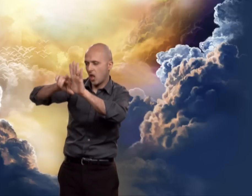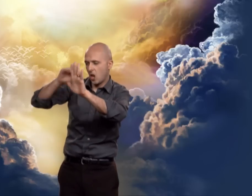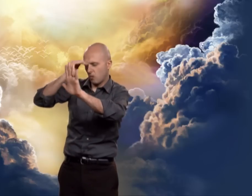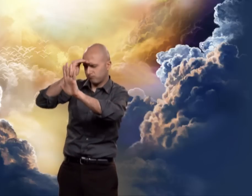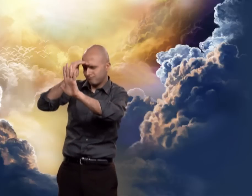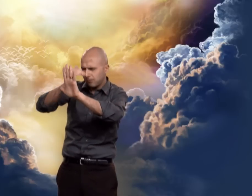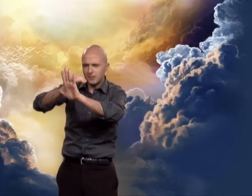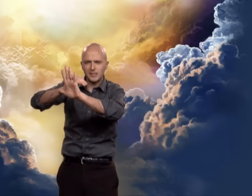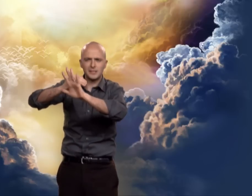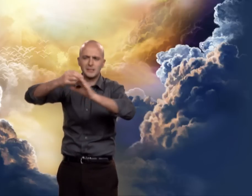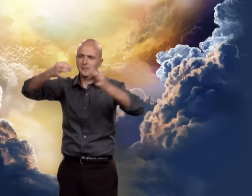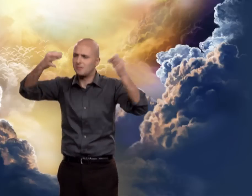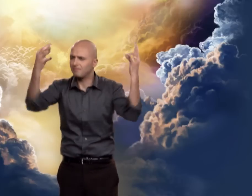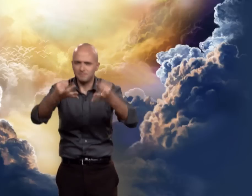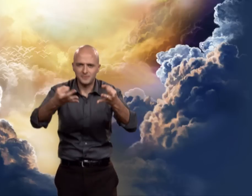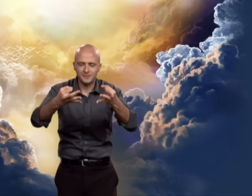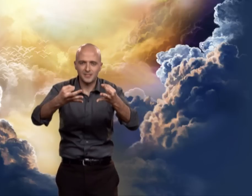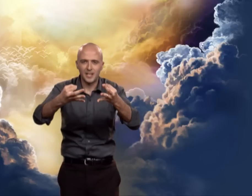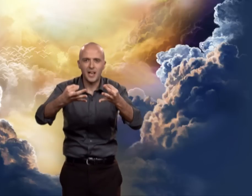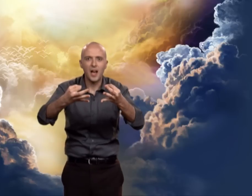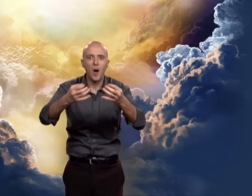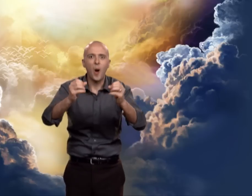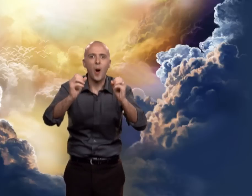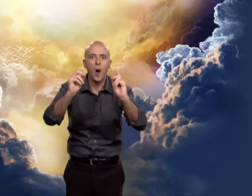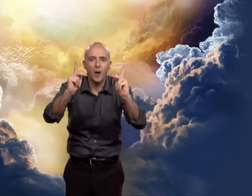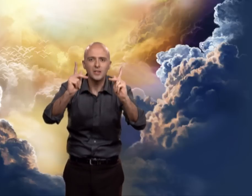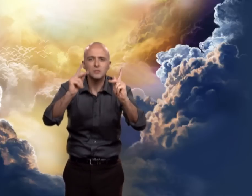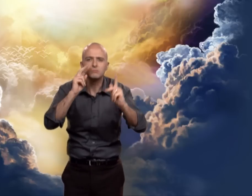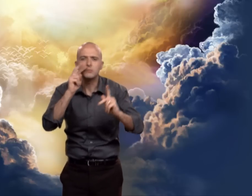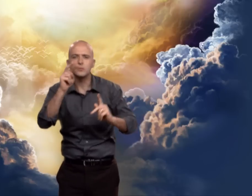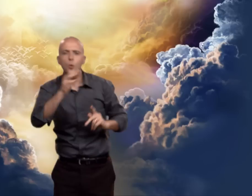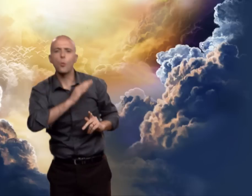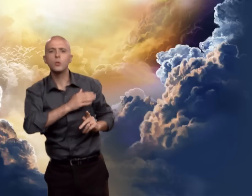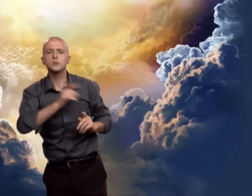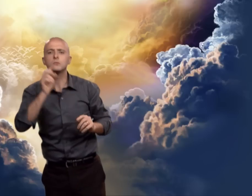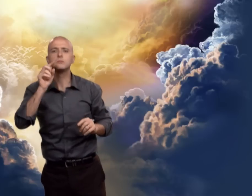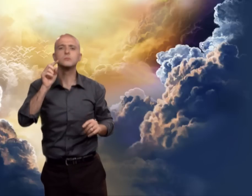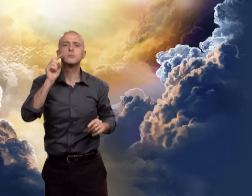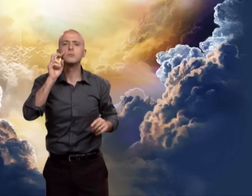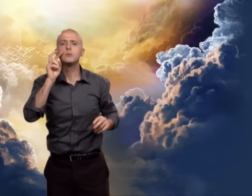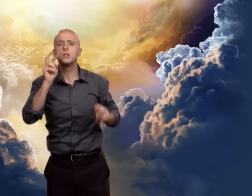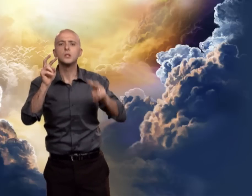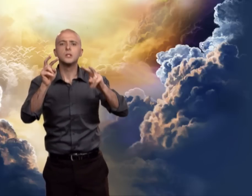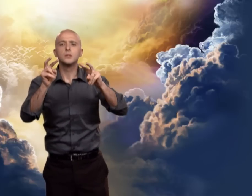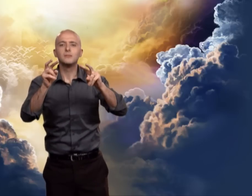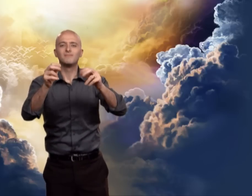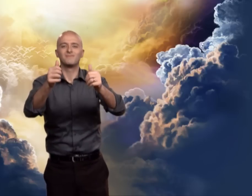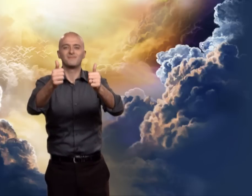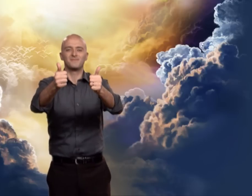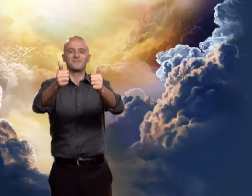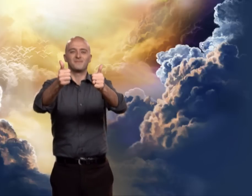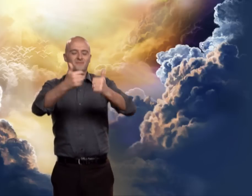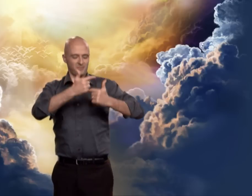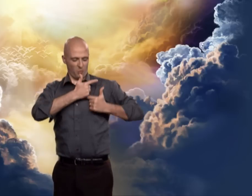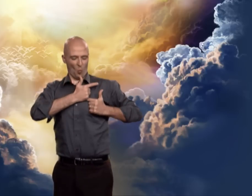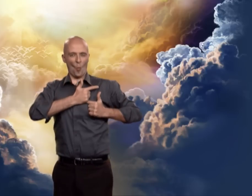Jesus, nosso Senhor. Enquanto que a vida é a herança dos justos, a morte é o destino dos ímpios.